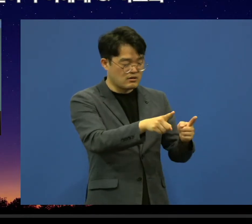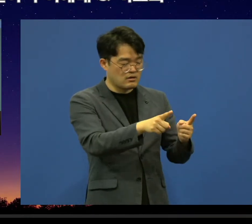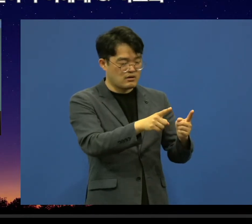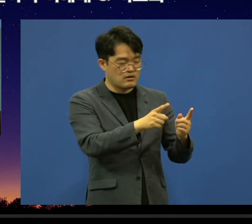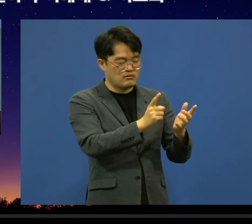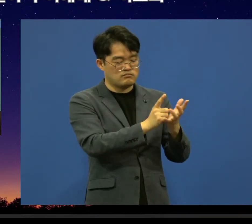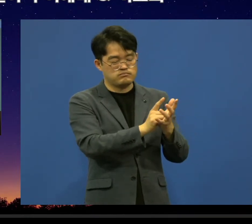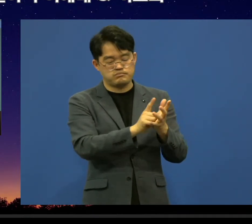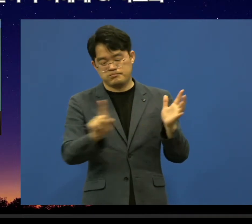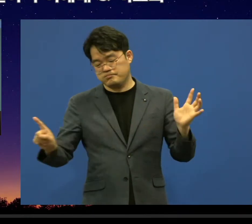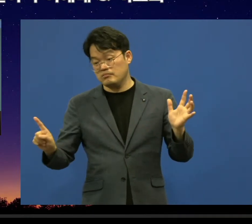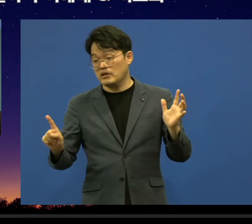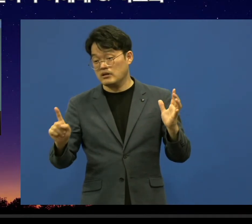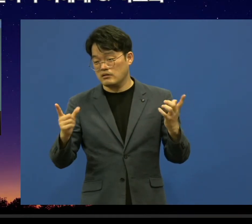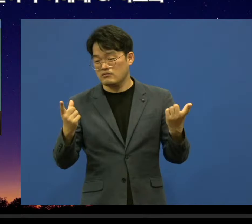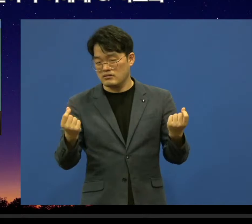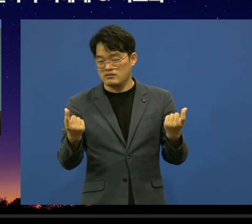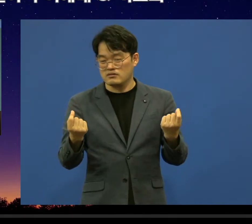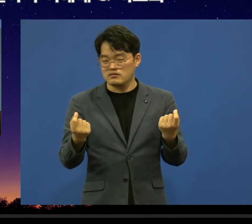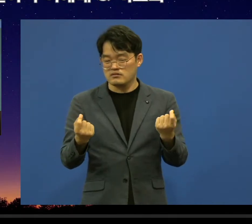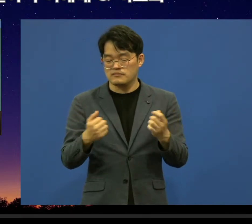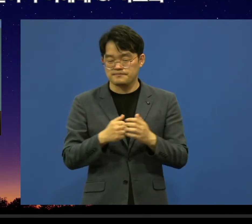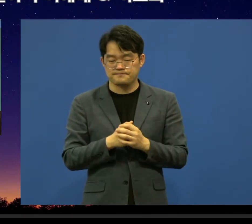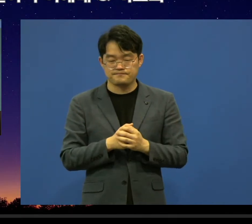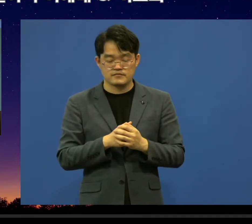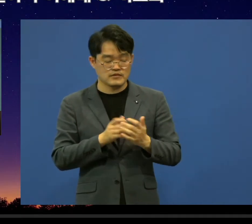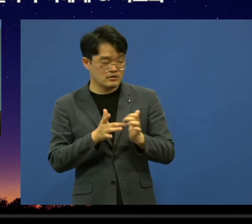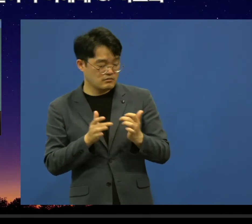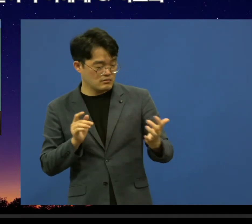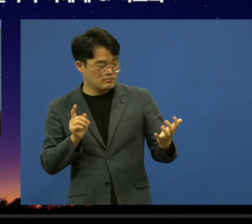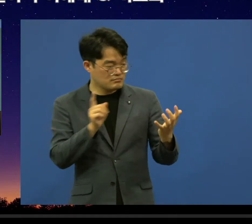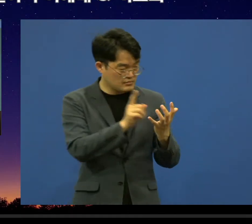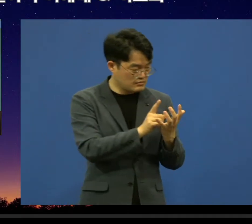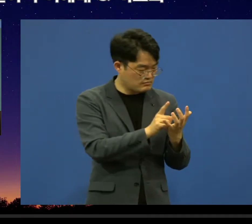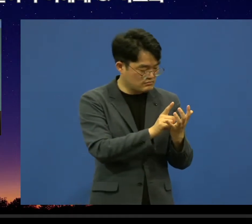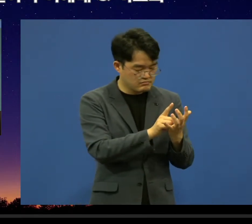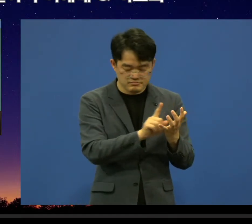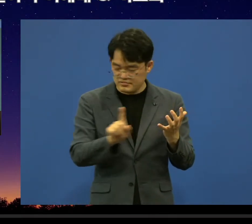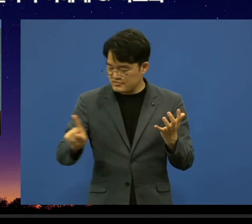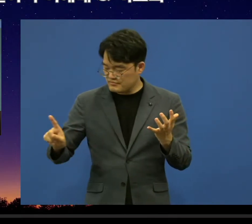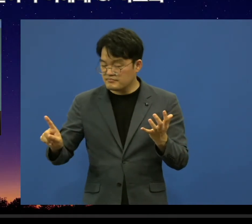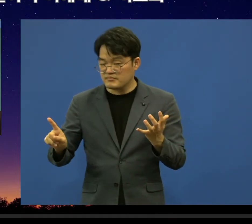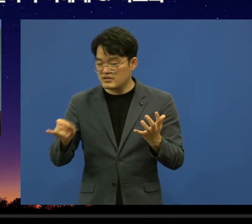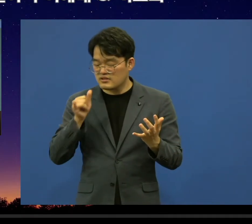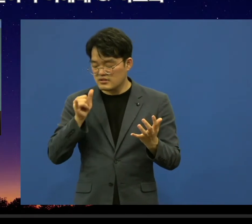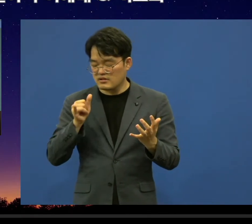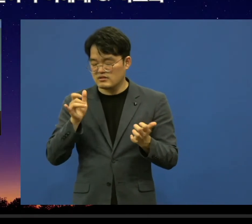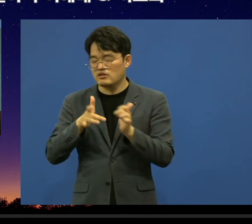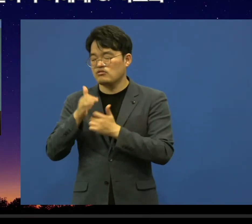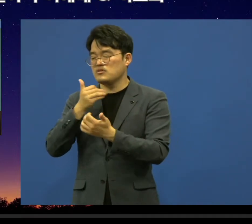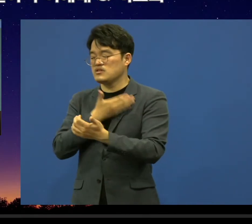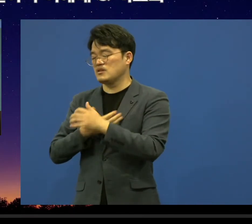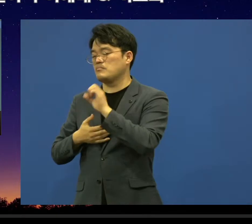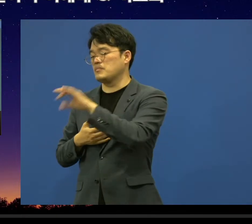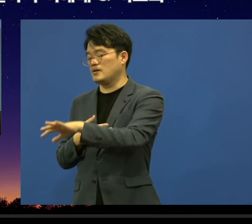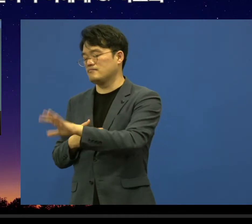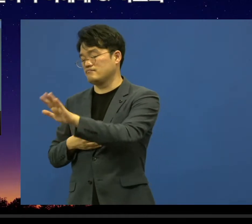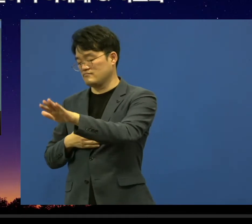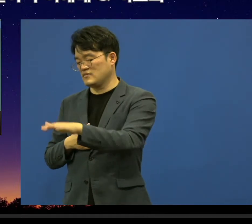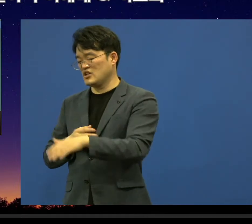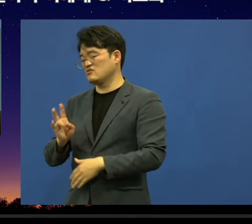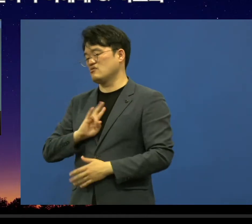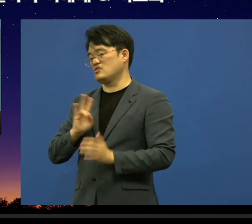예수께서 그들에게 말씀하시되 선지자가 자기 고향과 자기 집